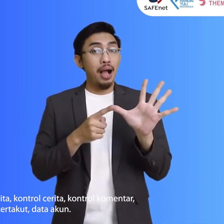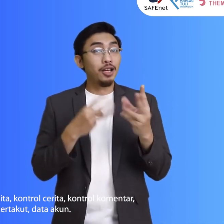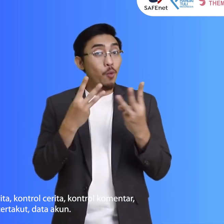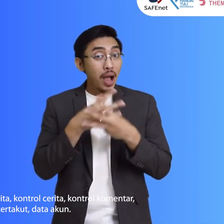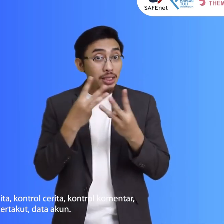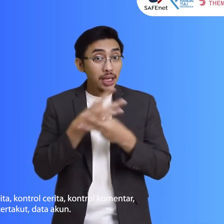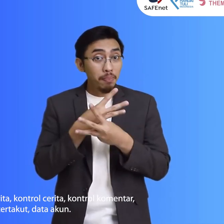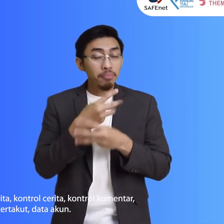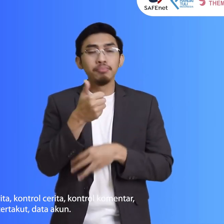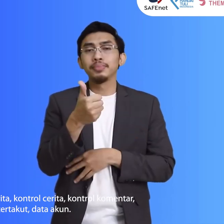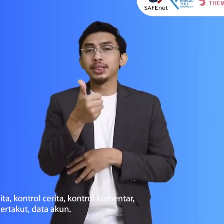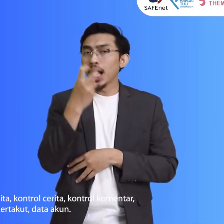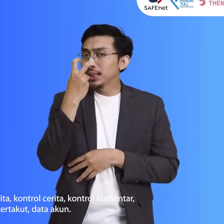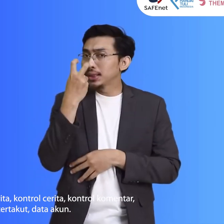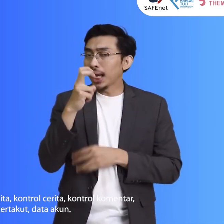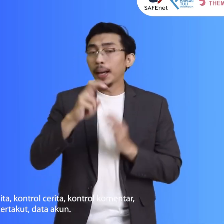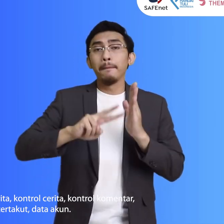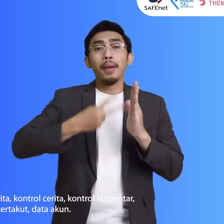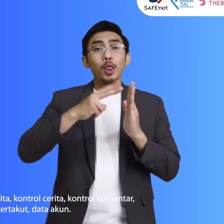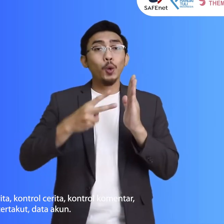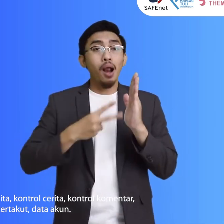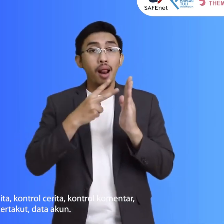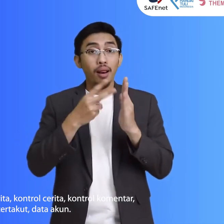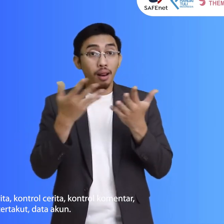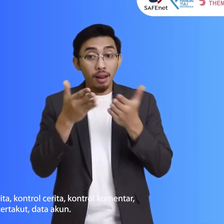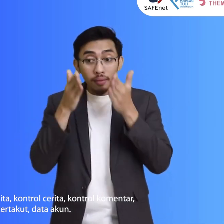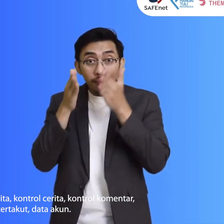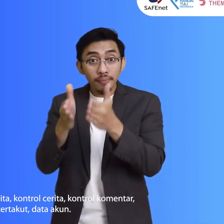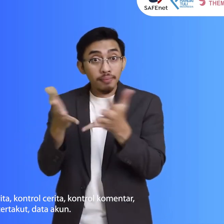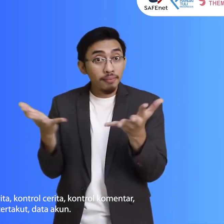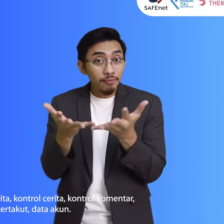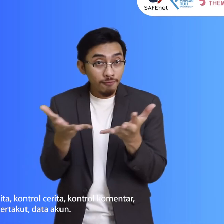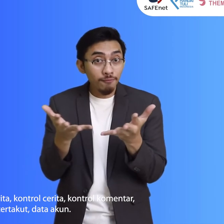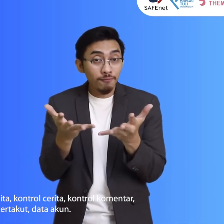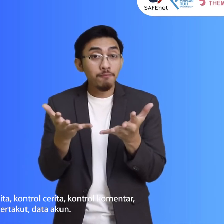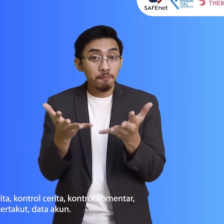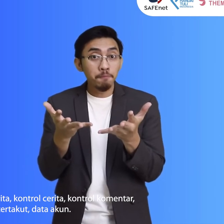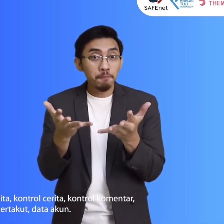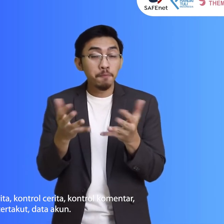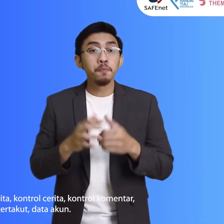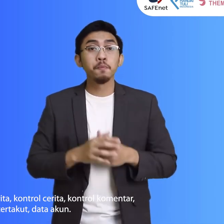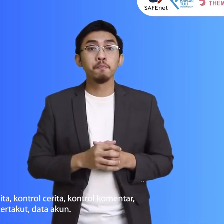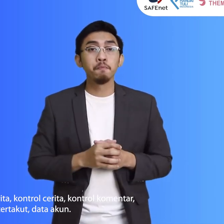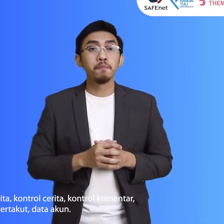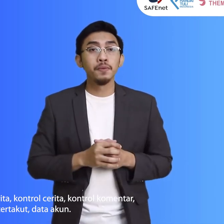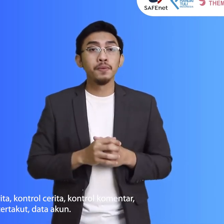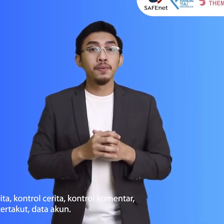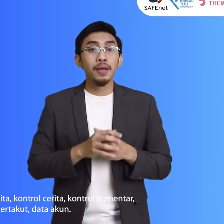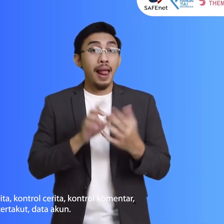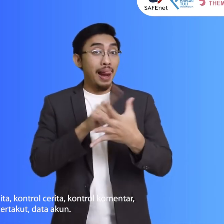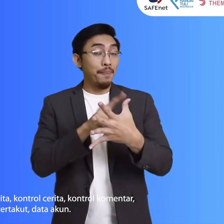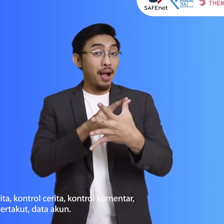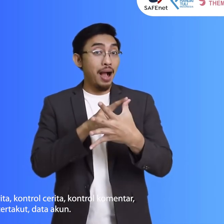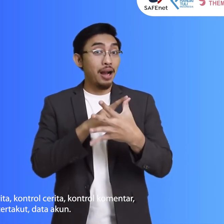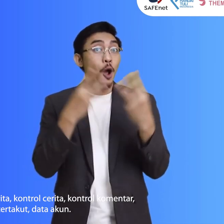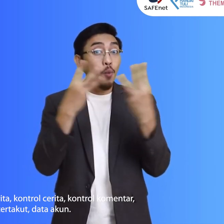25 WhatsApp dengan mengecek pengaturan di bagian akun dan menuju